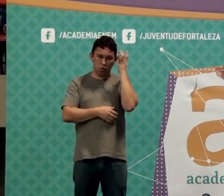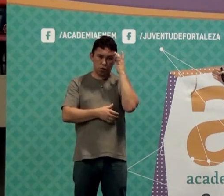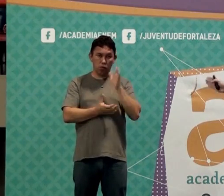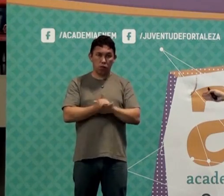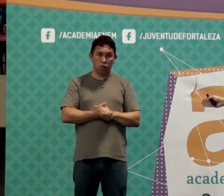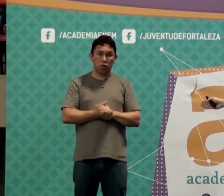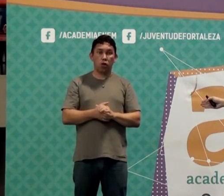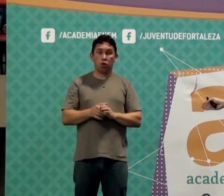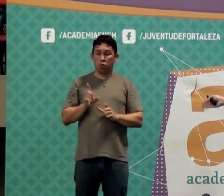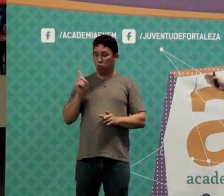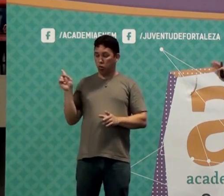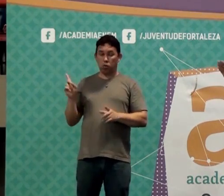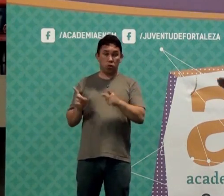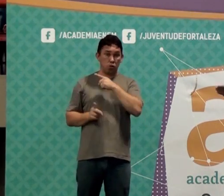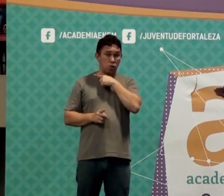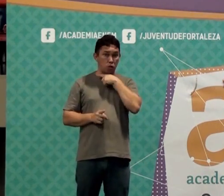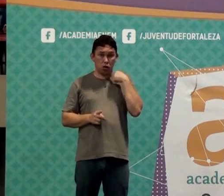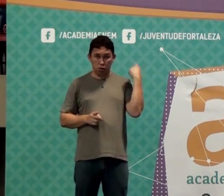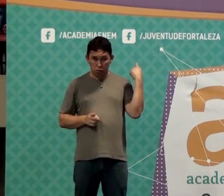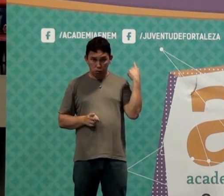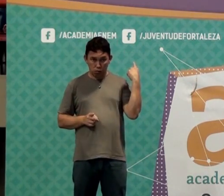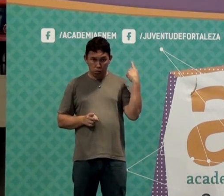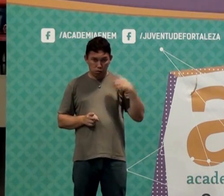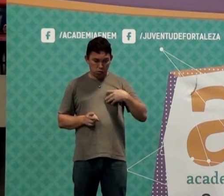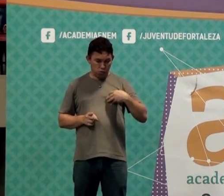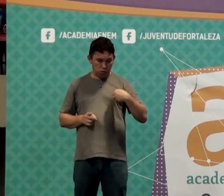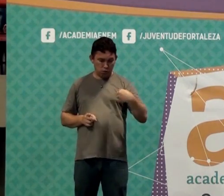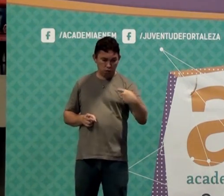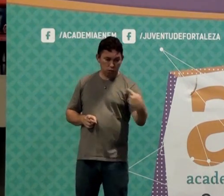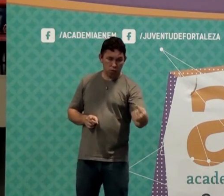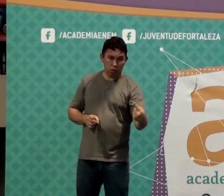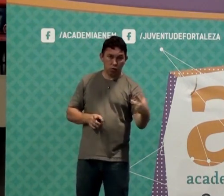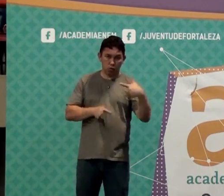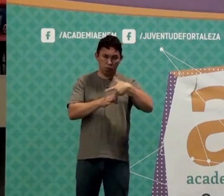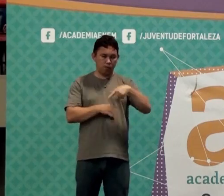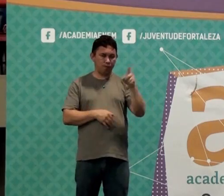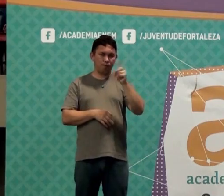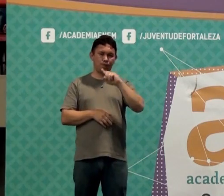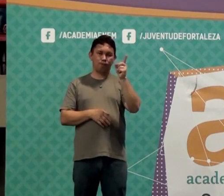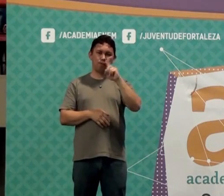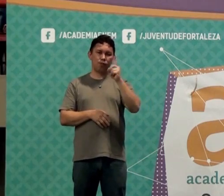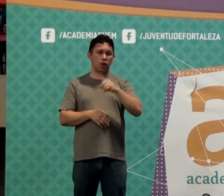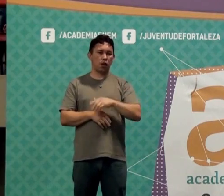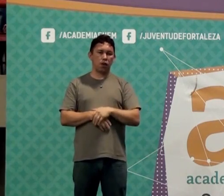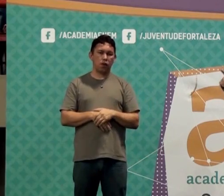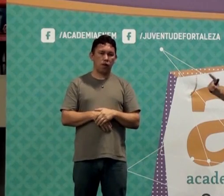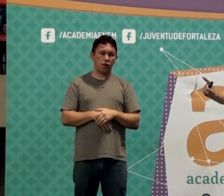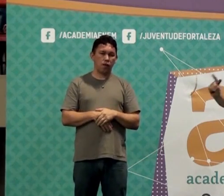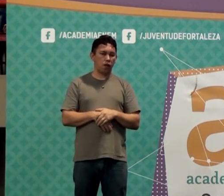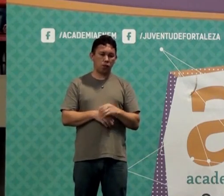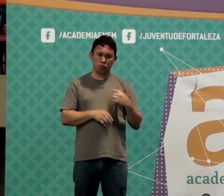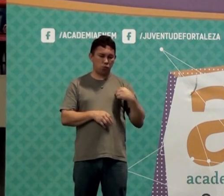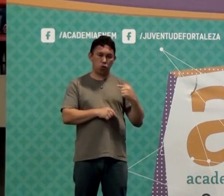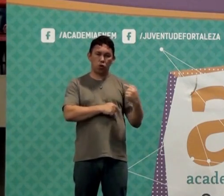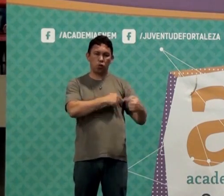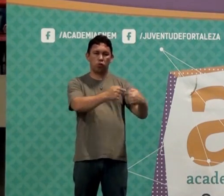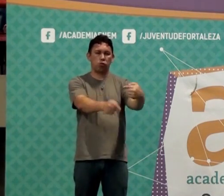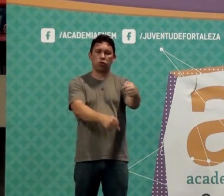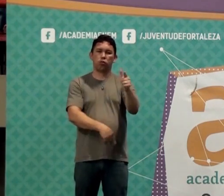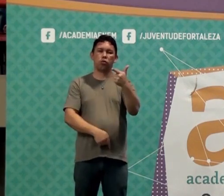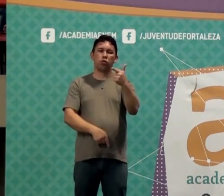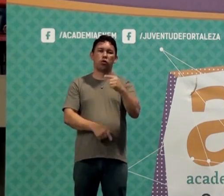beneficium, que é um benefício. Eu não chamei menino Gabriel para ser meu cavaleiro, pois eu vou dar o cavalo, ao benefício que eu estou dando a ele. Ele